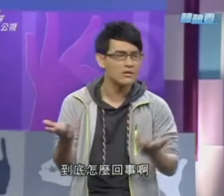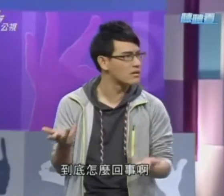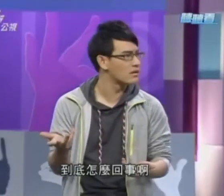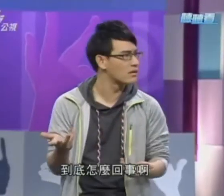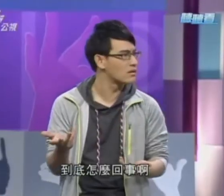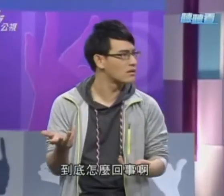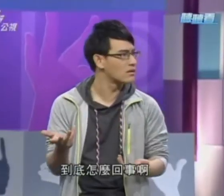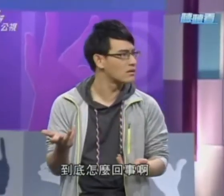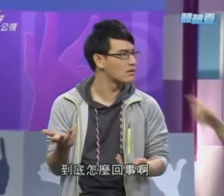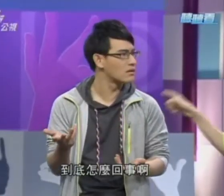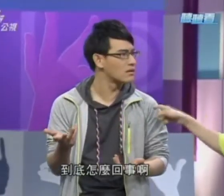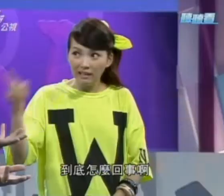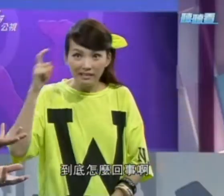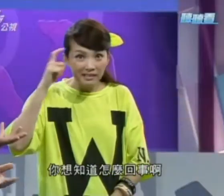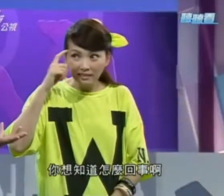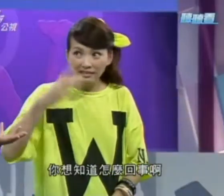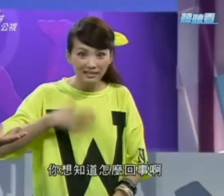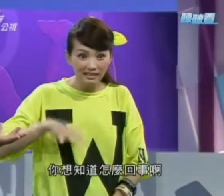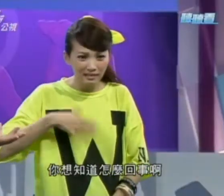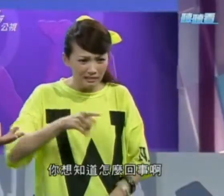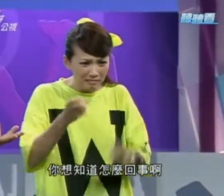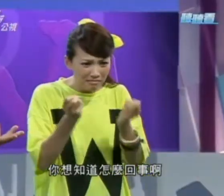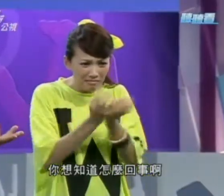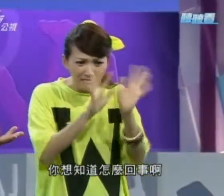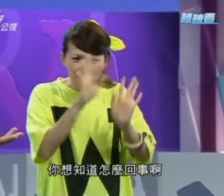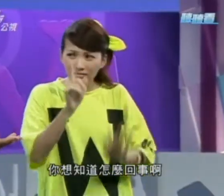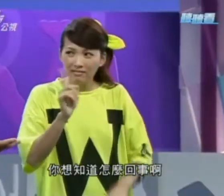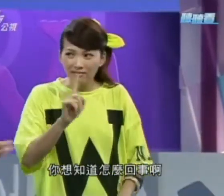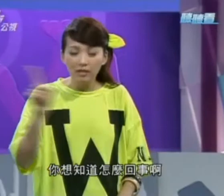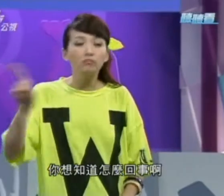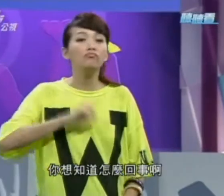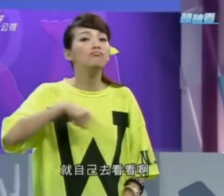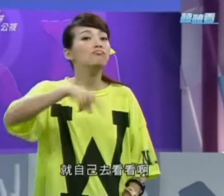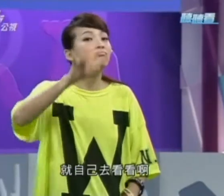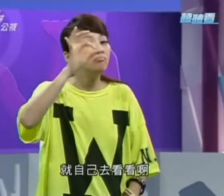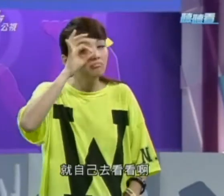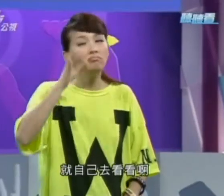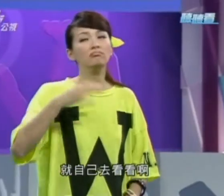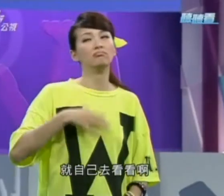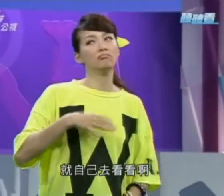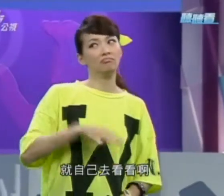怎么回事啊？ 你想知道怎么回事啊？就自己去看看哦。